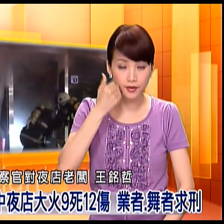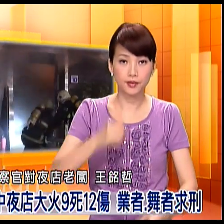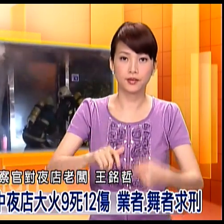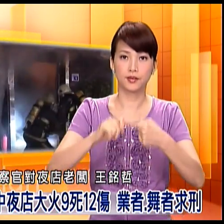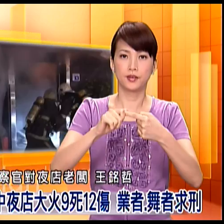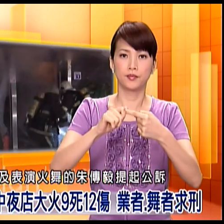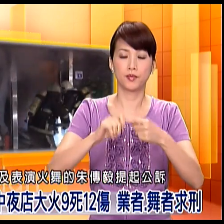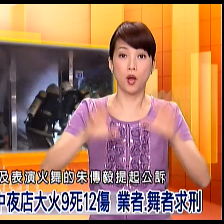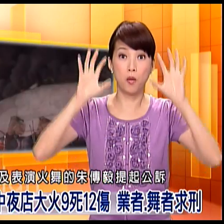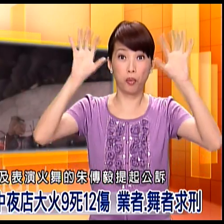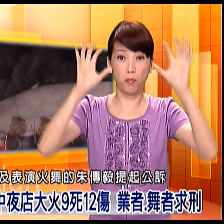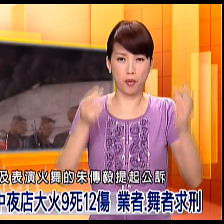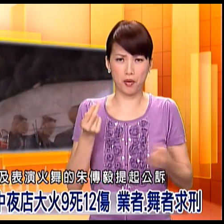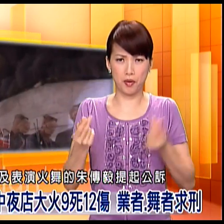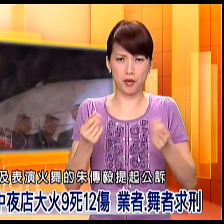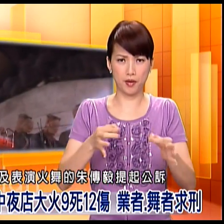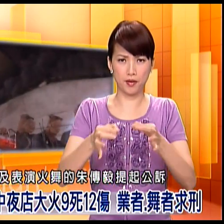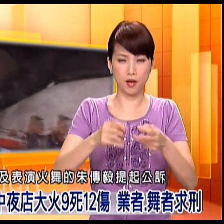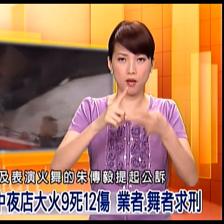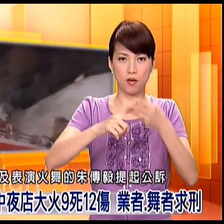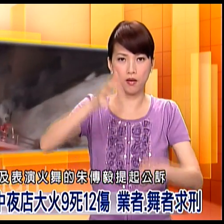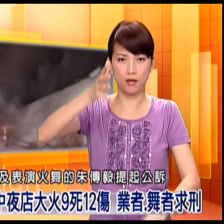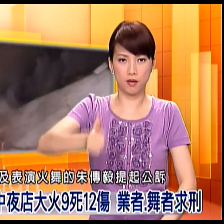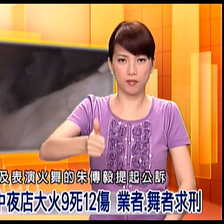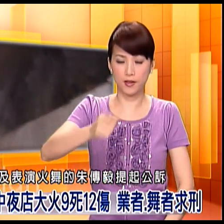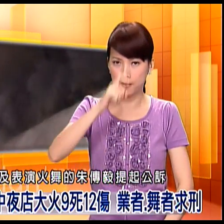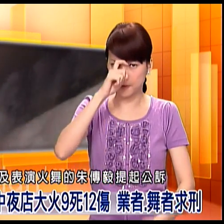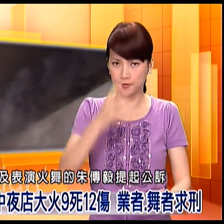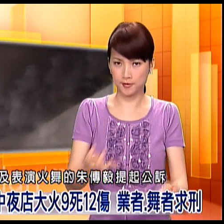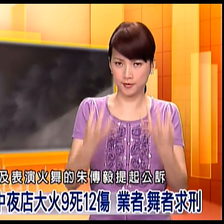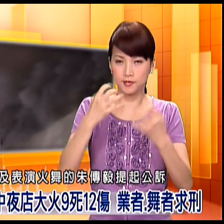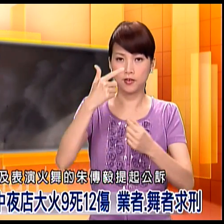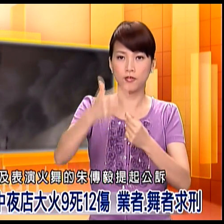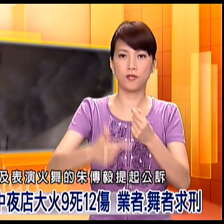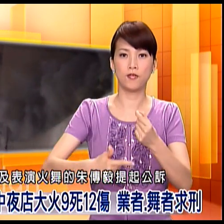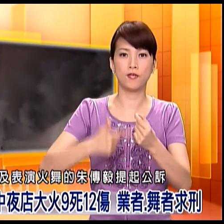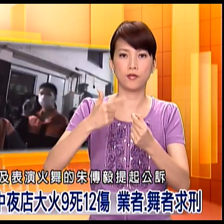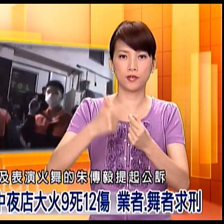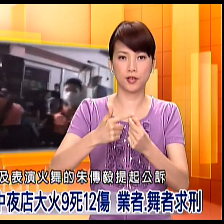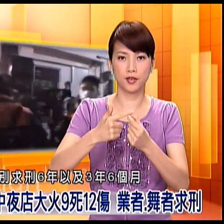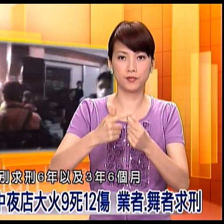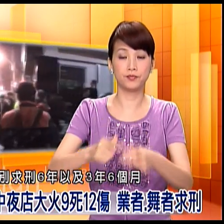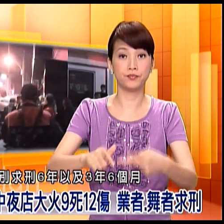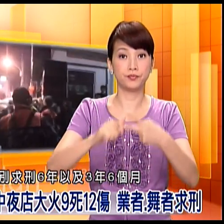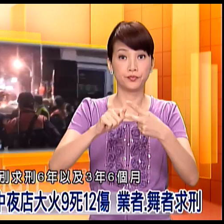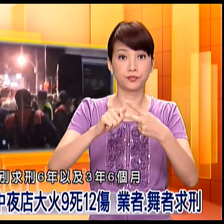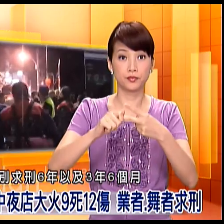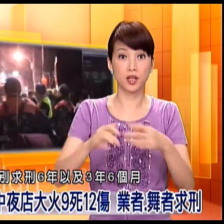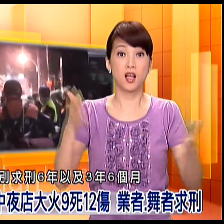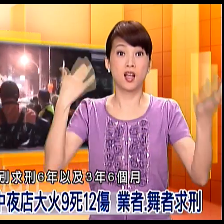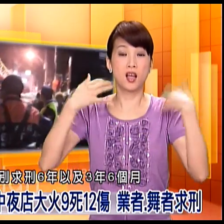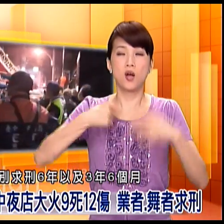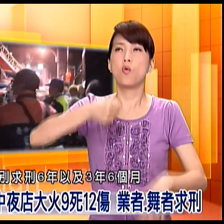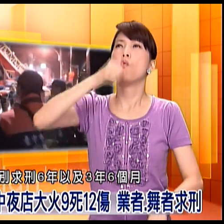明哲以及表演火舞的朱传义提起公诉，分别求刑6年以